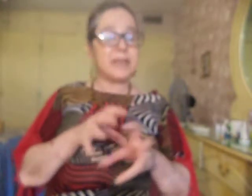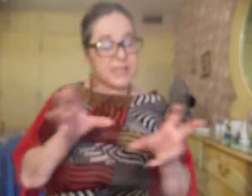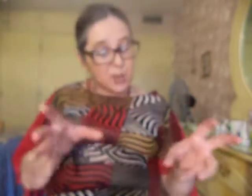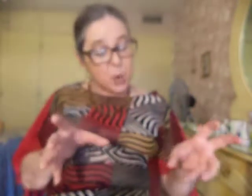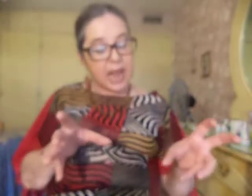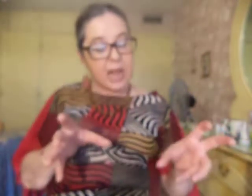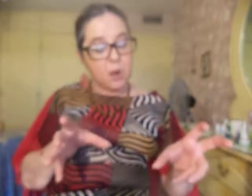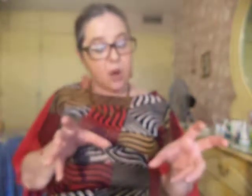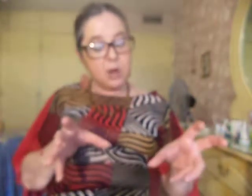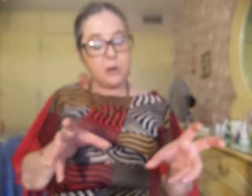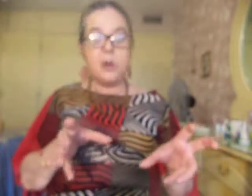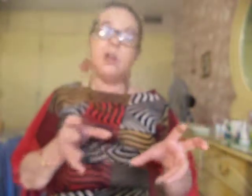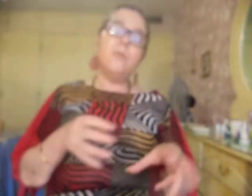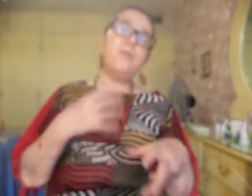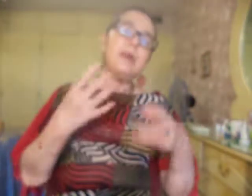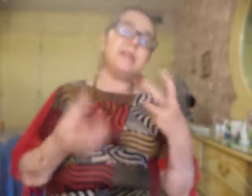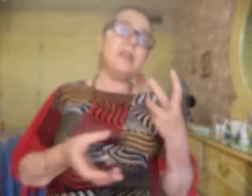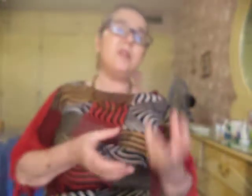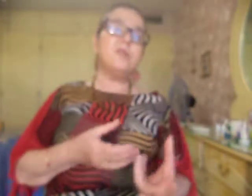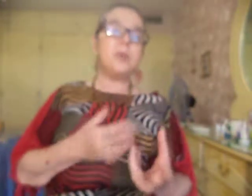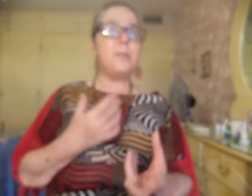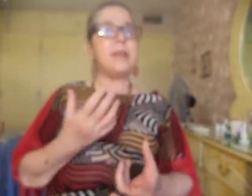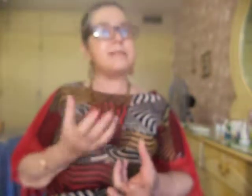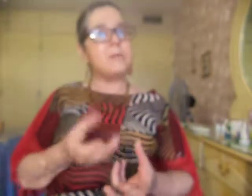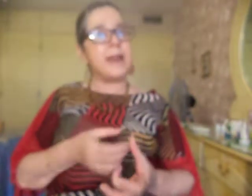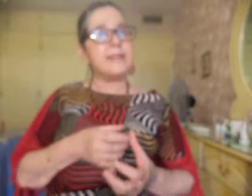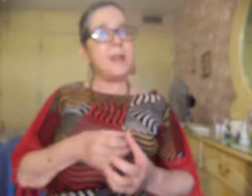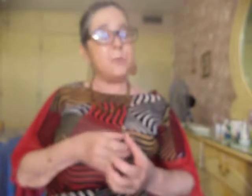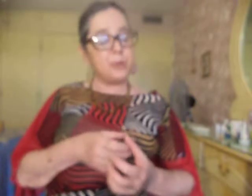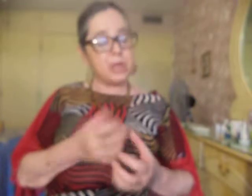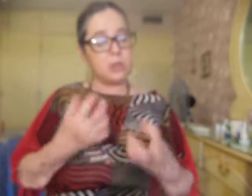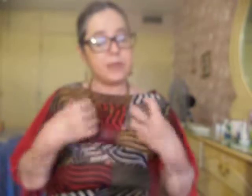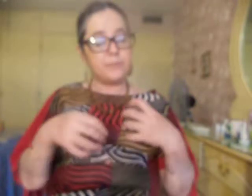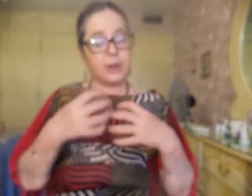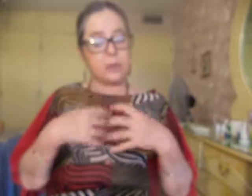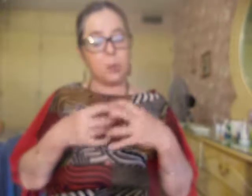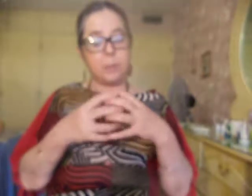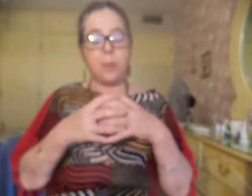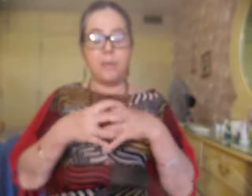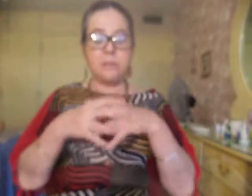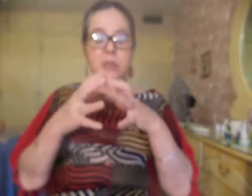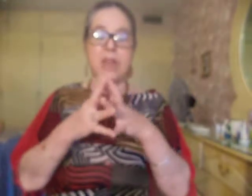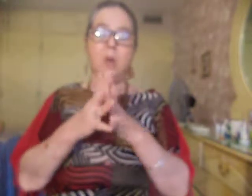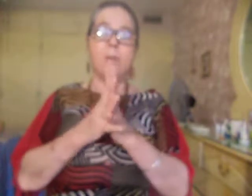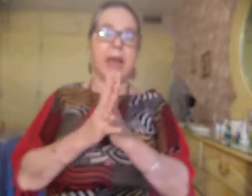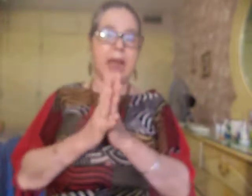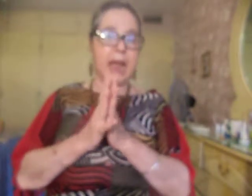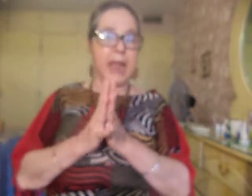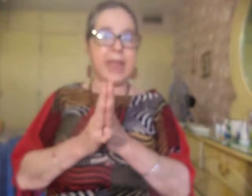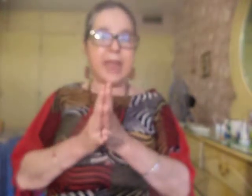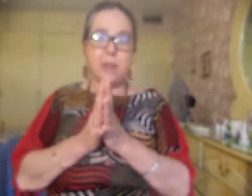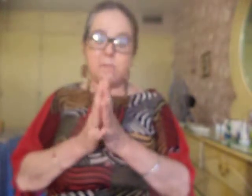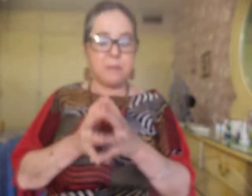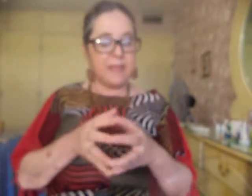demasiado calor, pues incluso puedes tomar hasta un poquito más, porque tu cuerpo mismo te lo va a ir